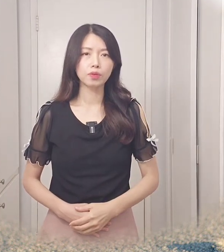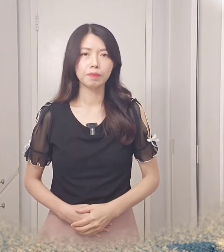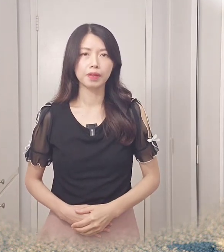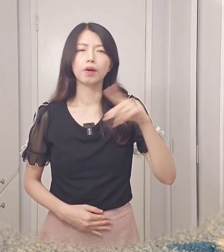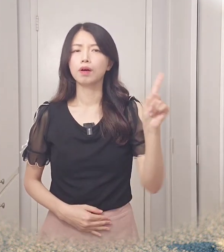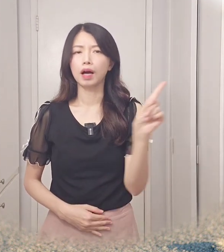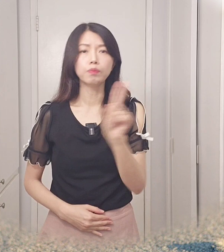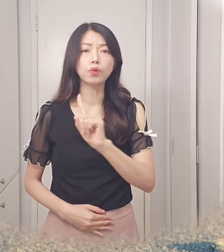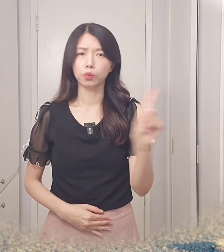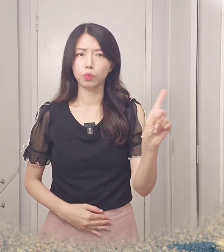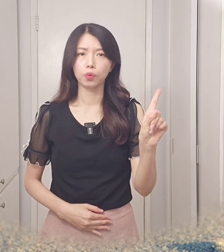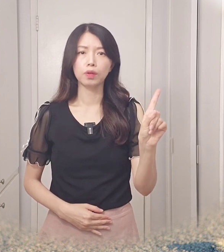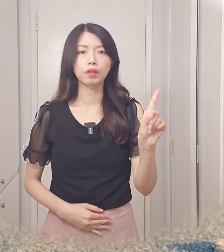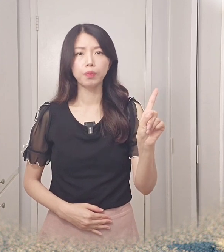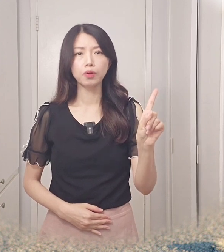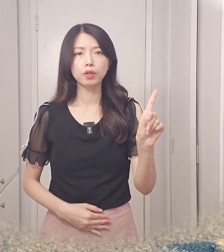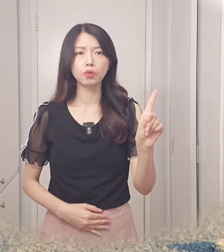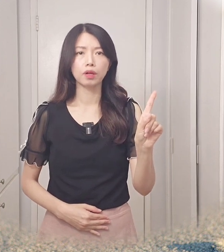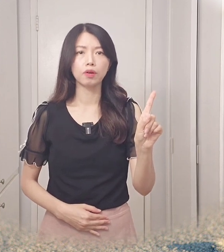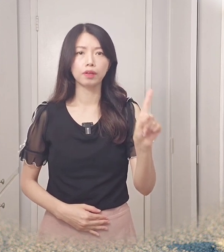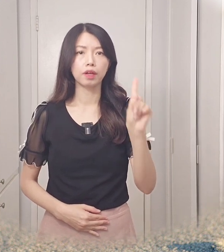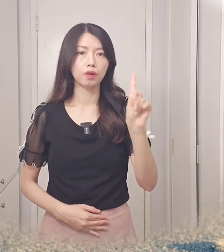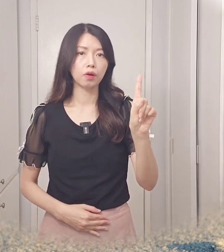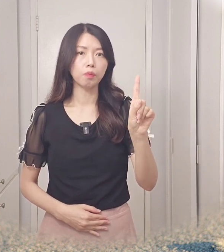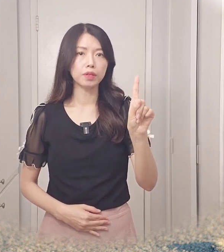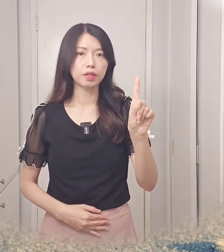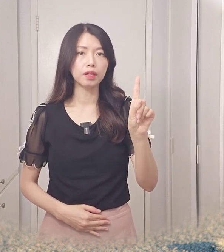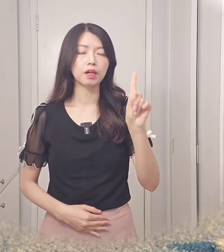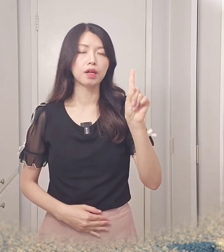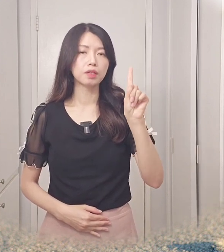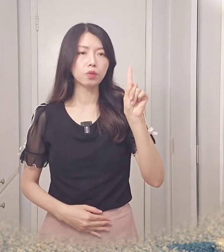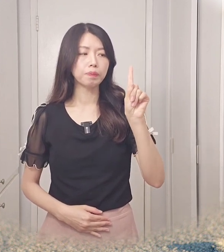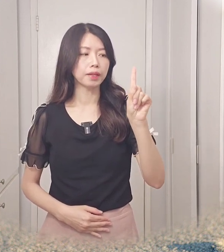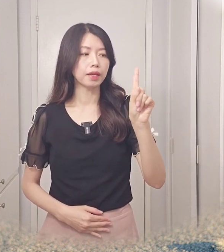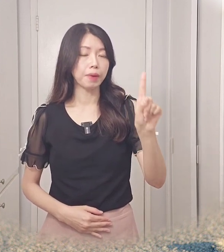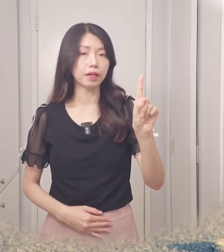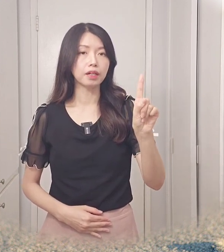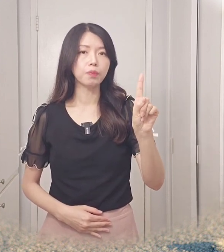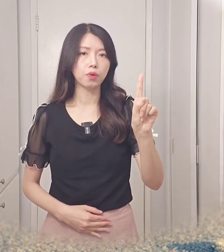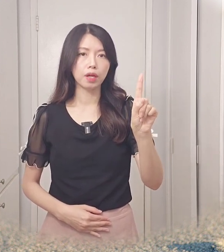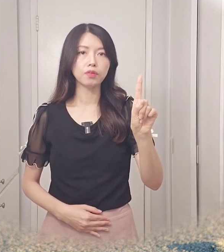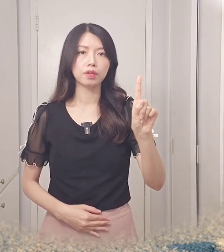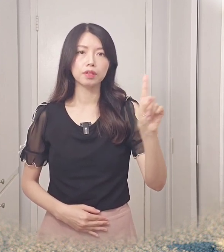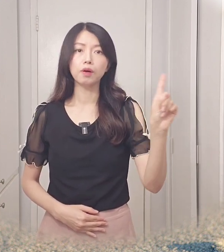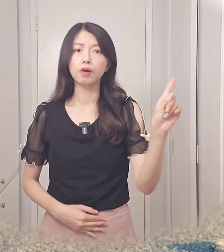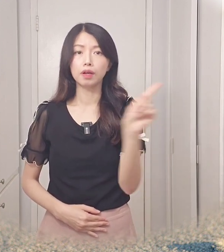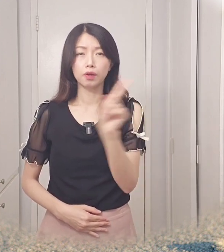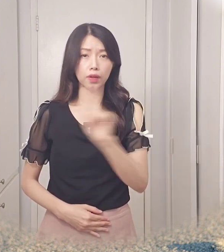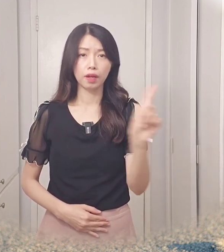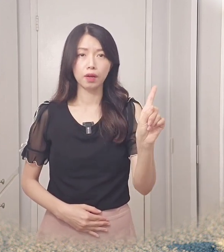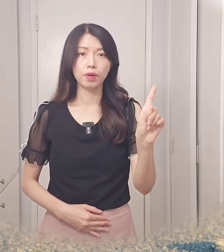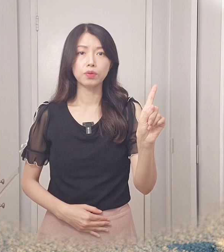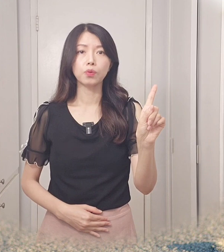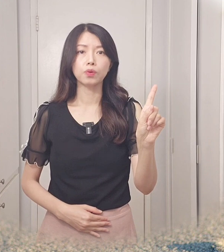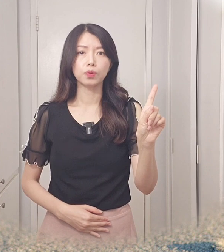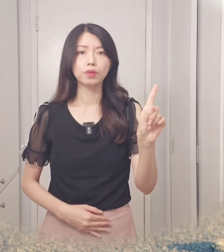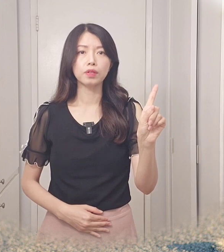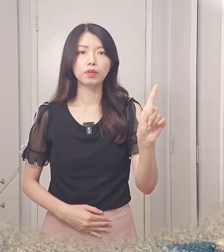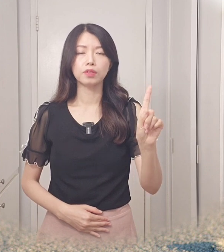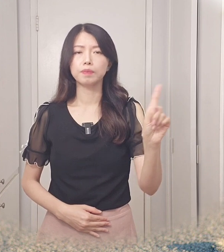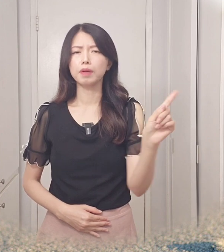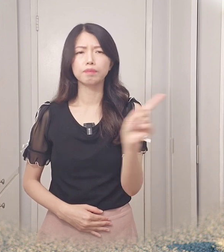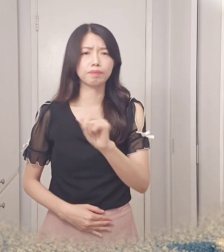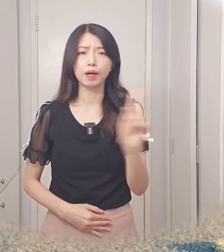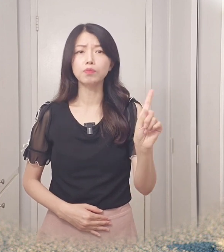표현을 해줬습니다. 아무것도 이렇게 표현하셔도 될 것 같아요. 검지를 손바닥이 밖을 보이게 해주셔서 이렇게 왼쪽 오른쪽